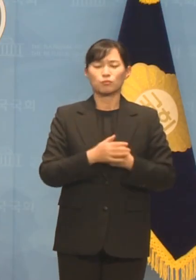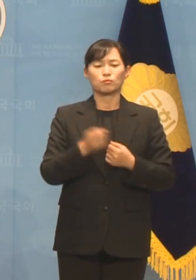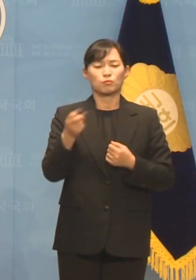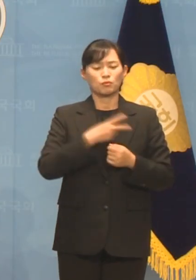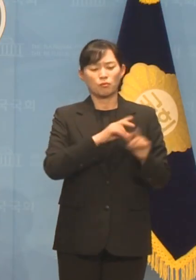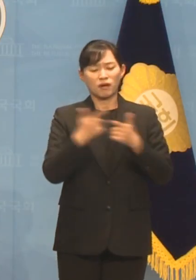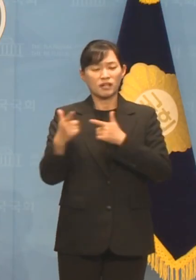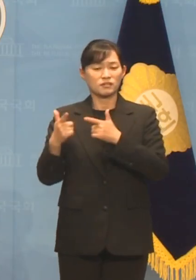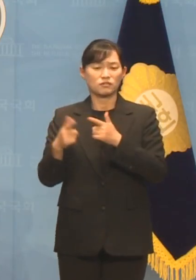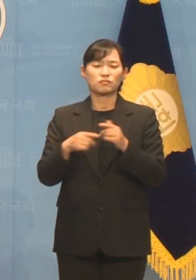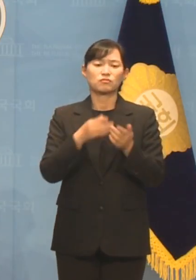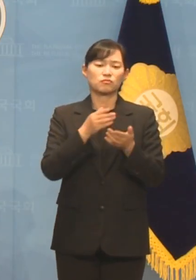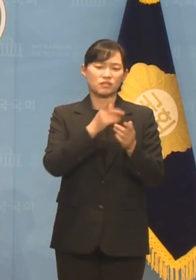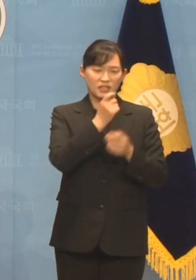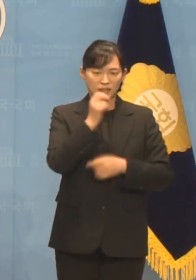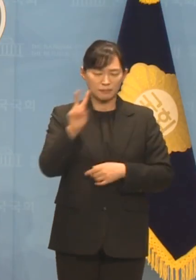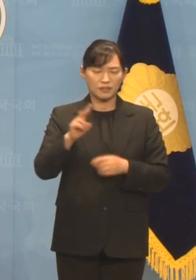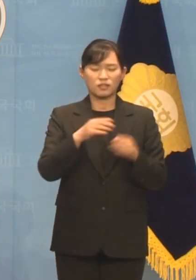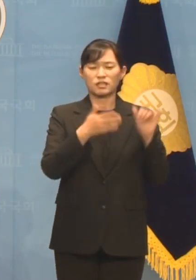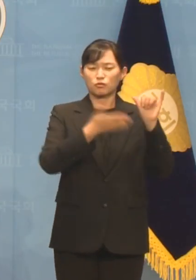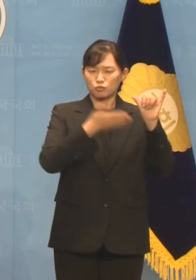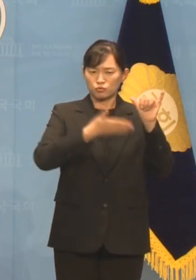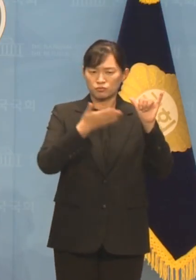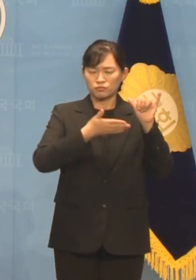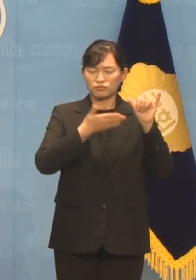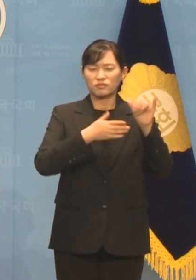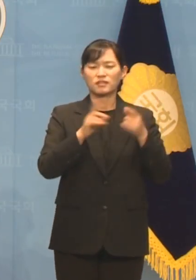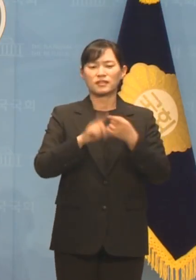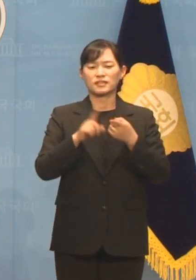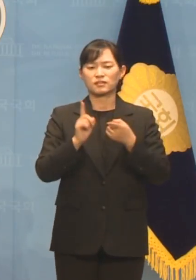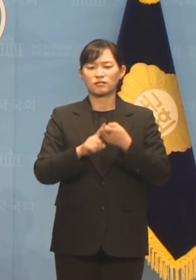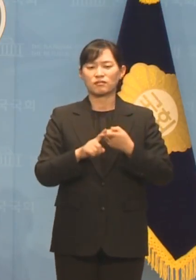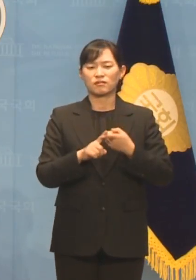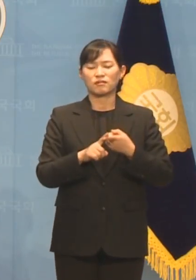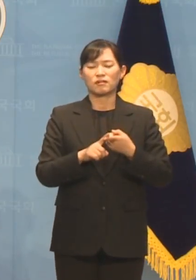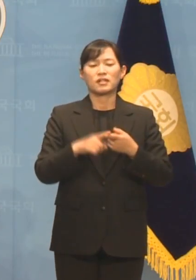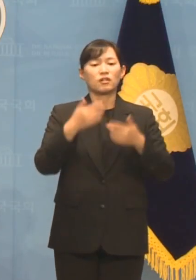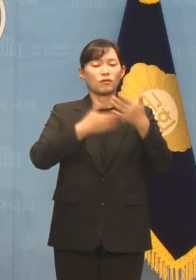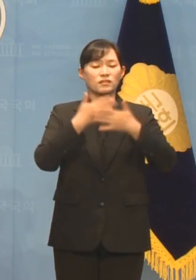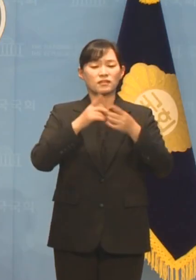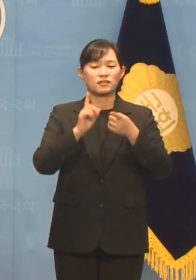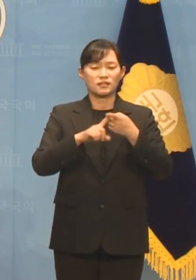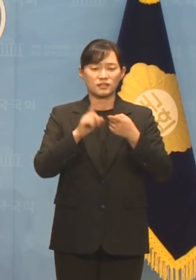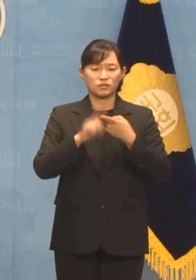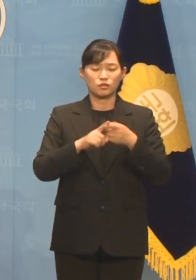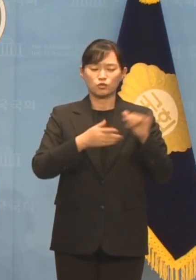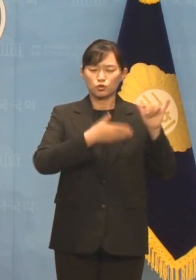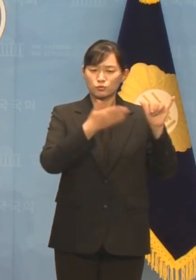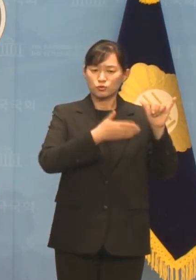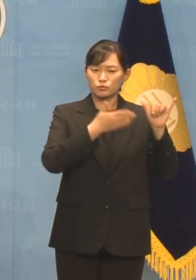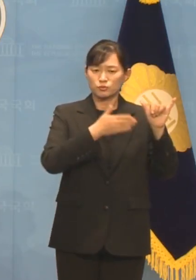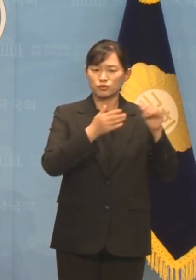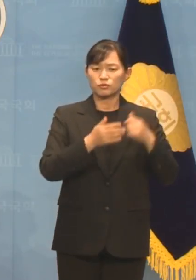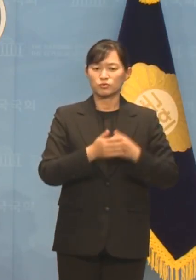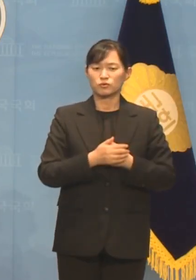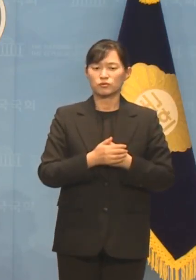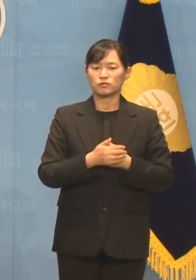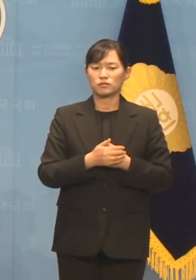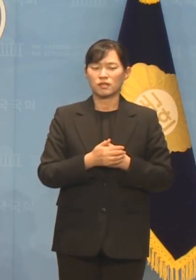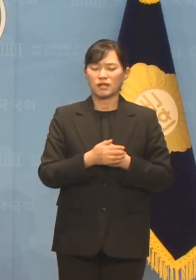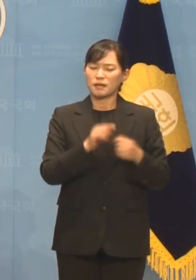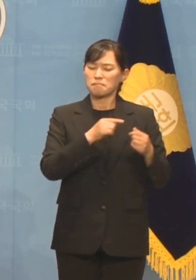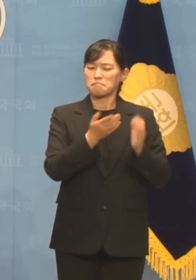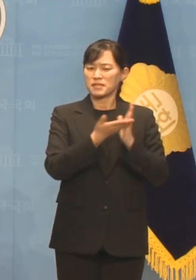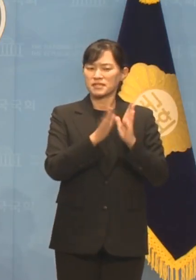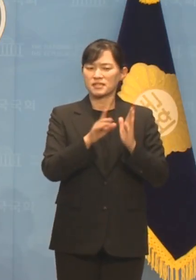그라운드C, 성창경TV, 이봉규TV, 신의 한수 등의 영상에 대해 유튜브 커뮤니티 가이드라인 위반으로